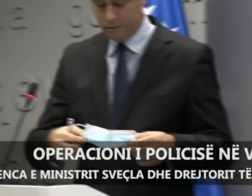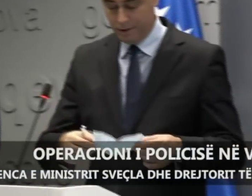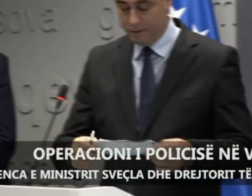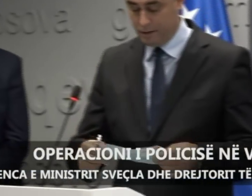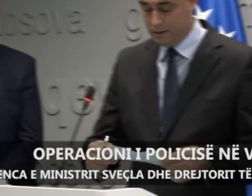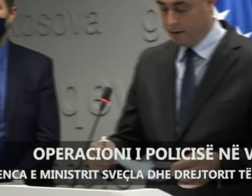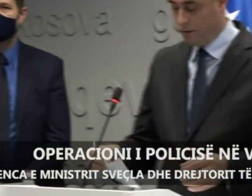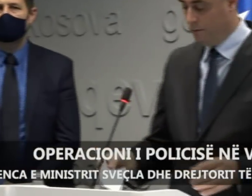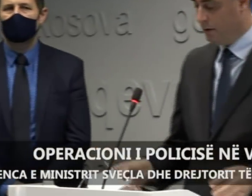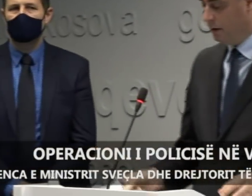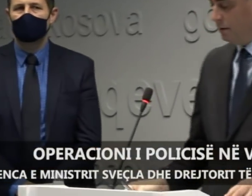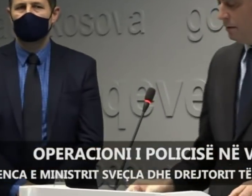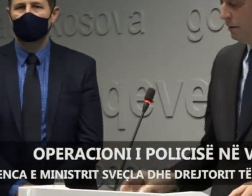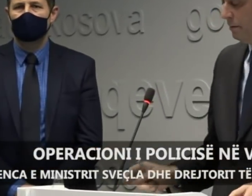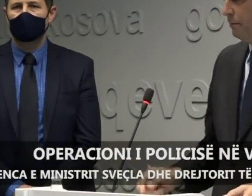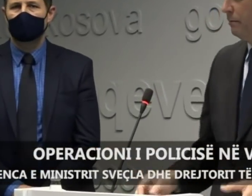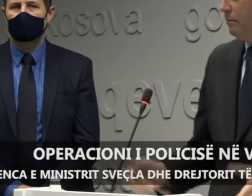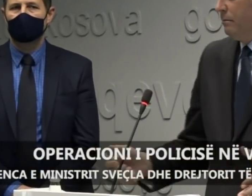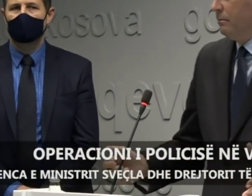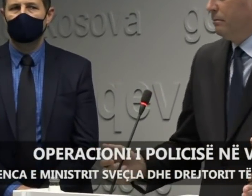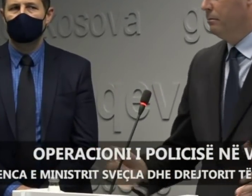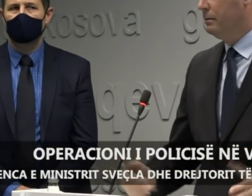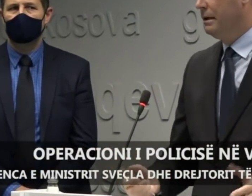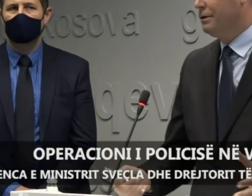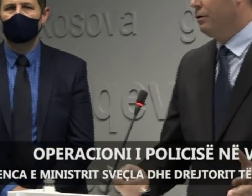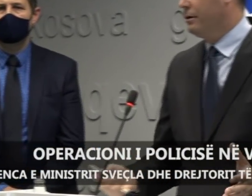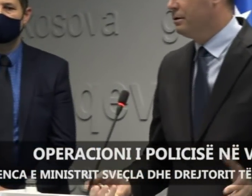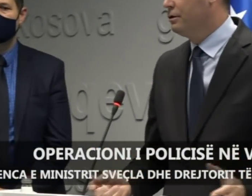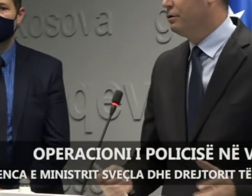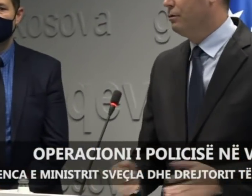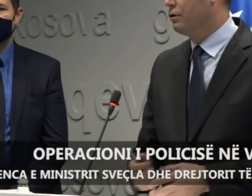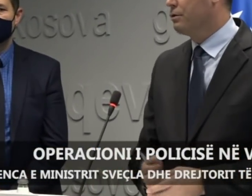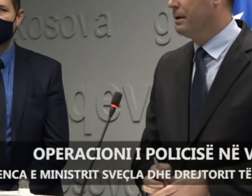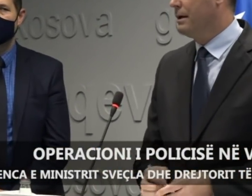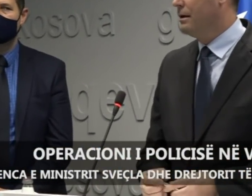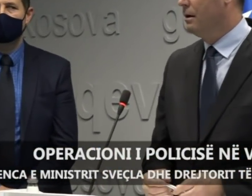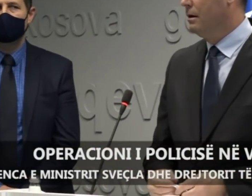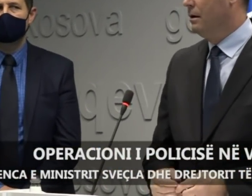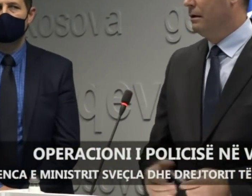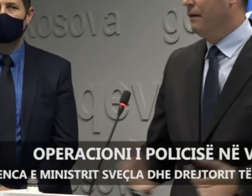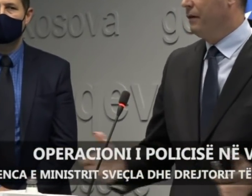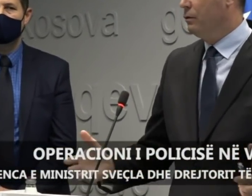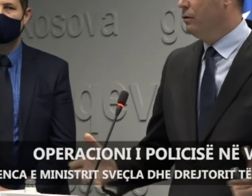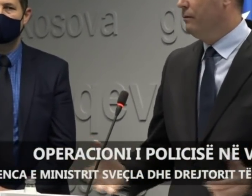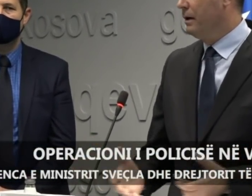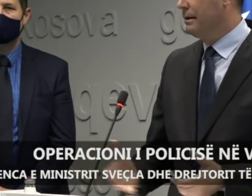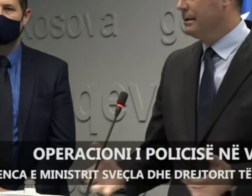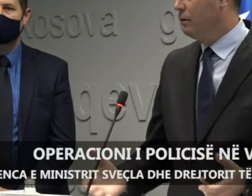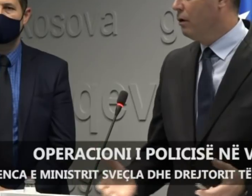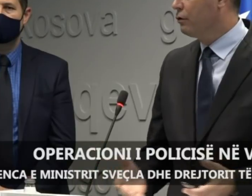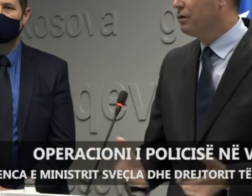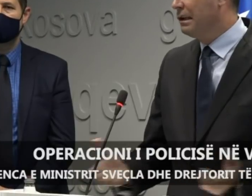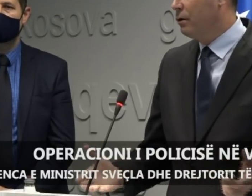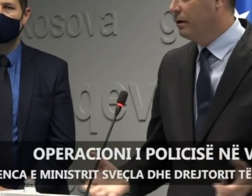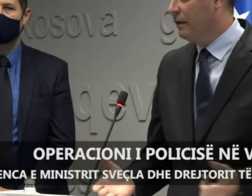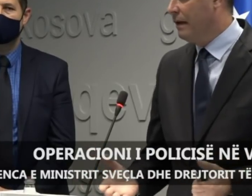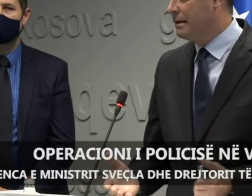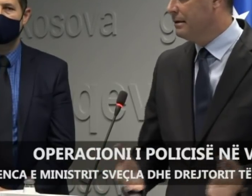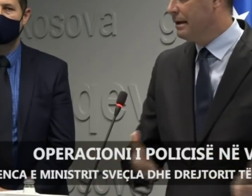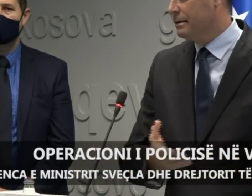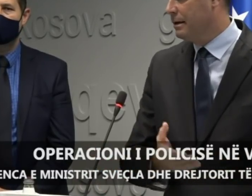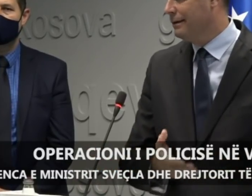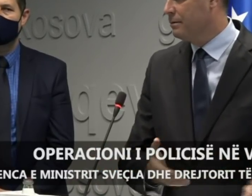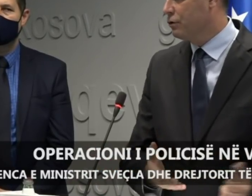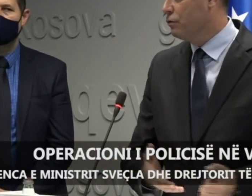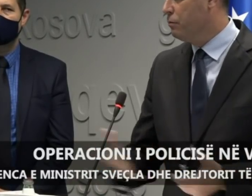Keqardhjen që shprej ministri edhe më vërtet ndje keqardhje që çdo kush prej të afektuar me gazetarët, qytetarët e